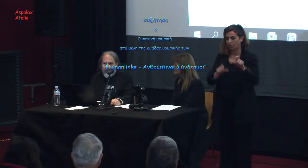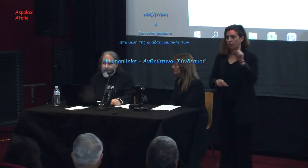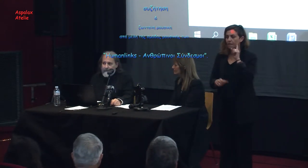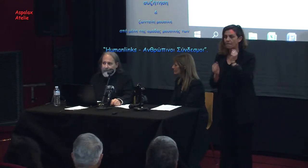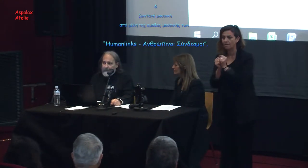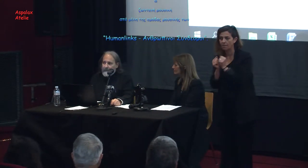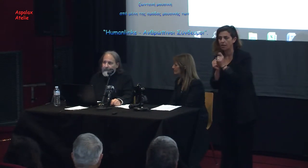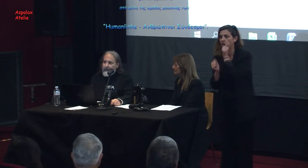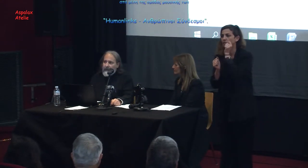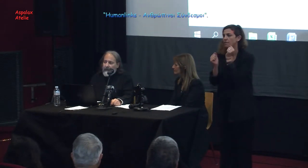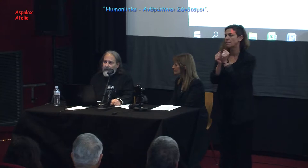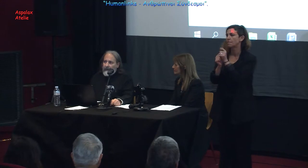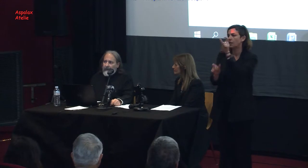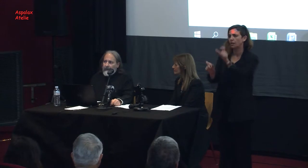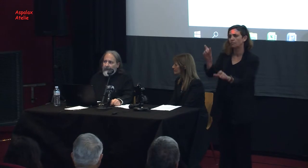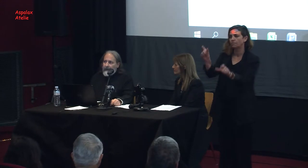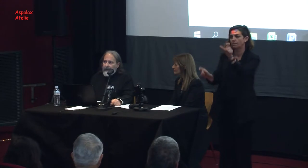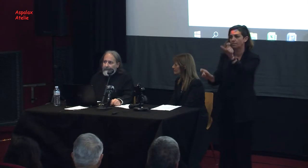φίλες και φίλοι,